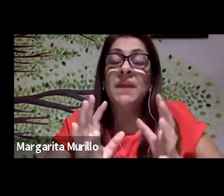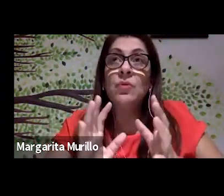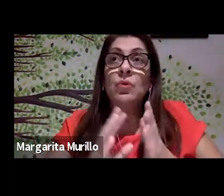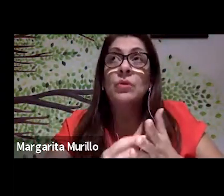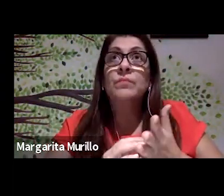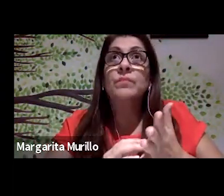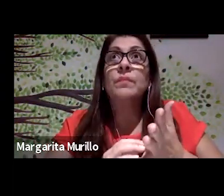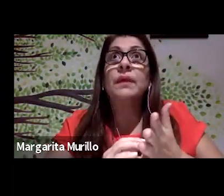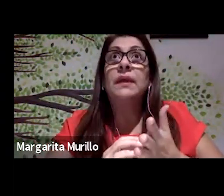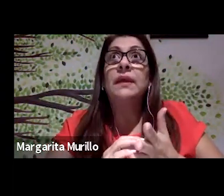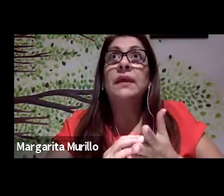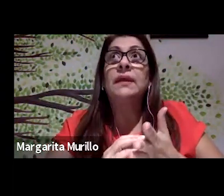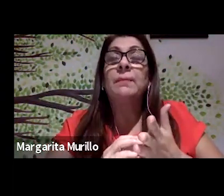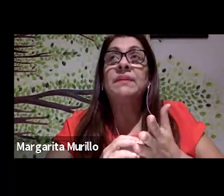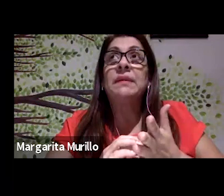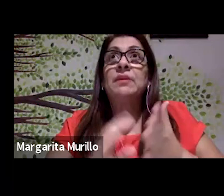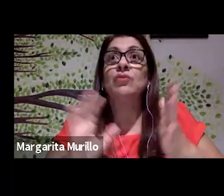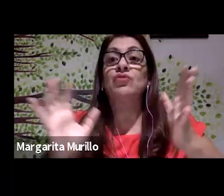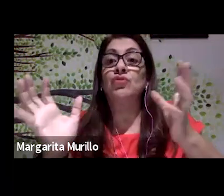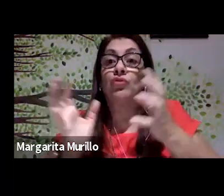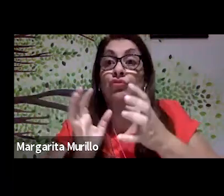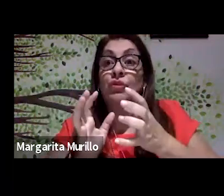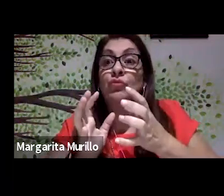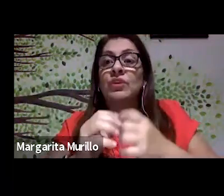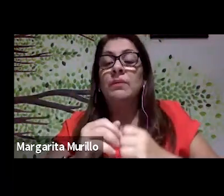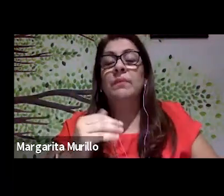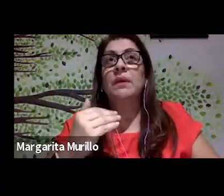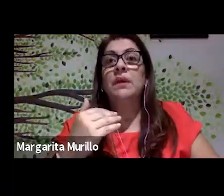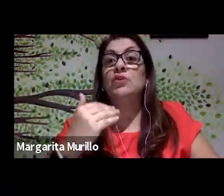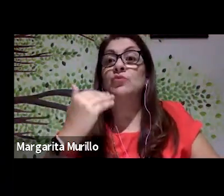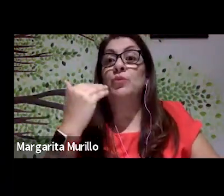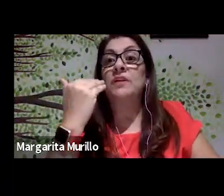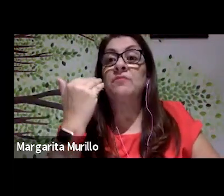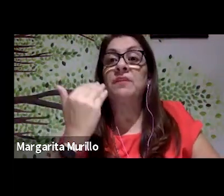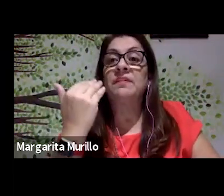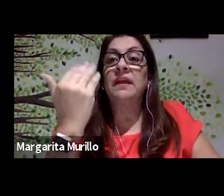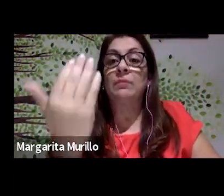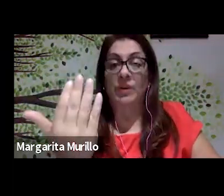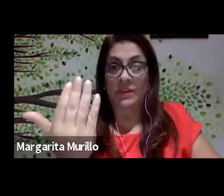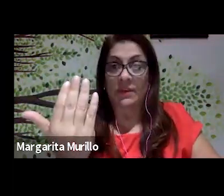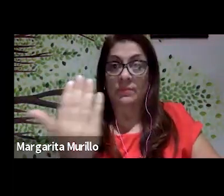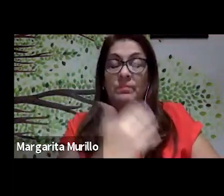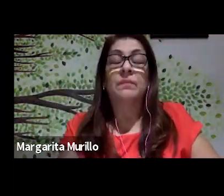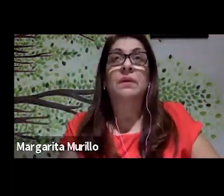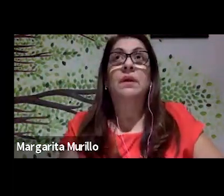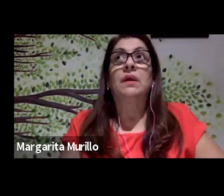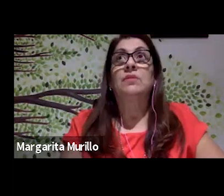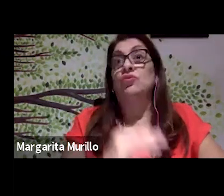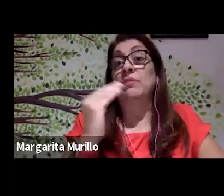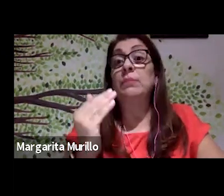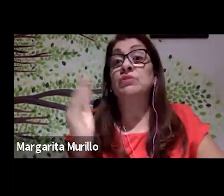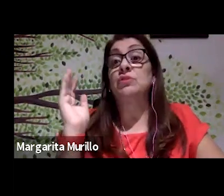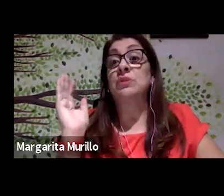vínculo en la pandemia nos nos reduce y nos pone de frente a la muerte